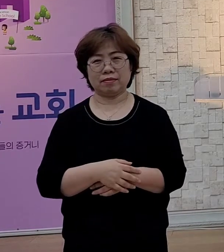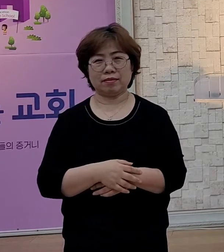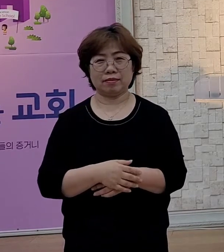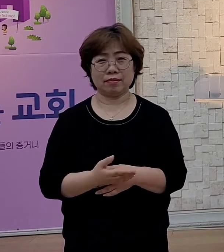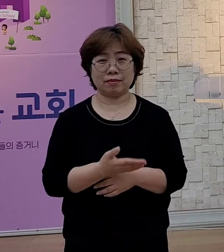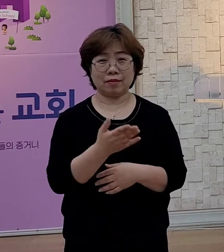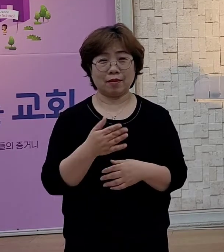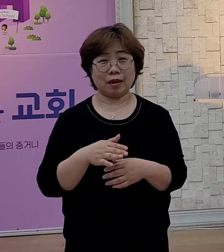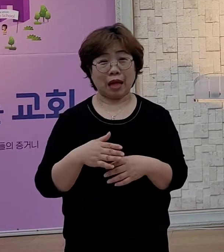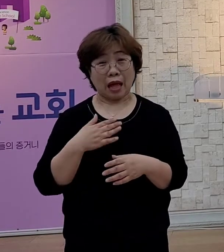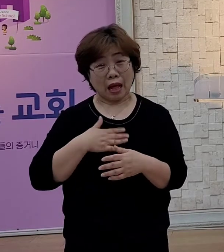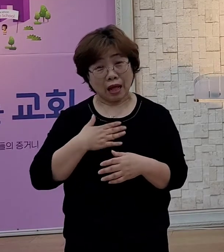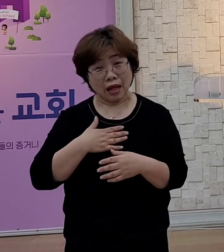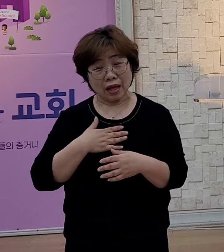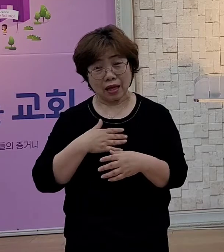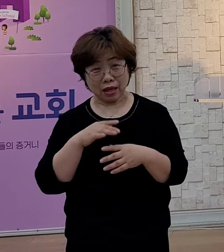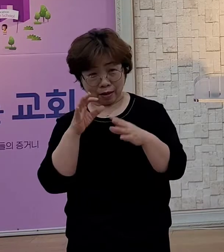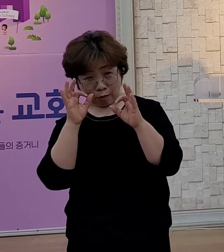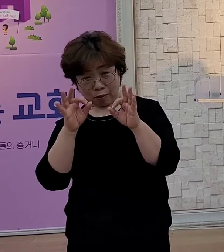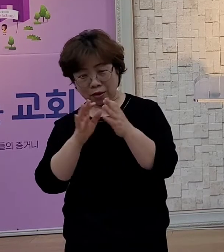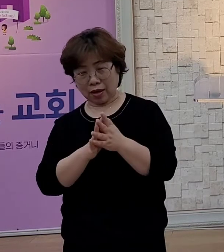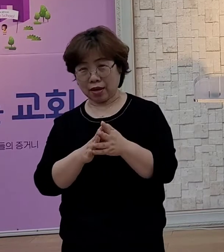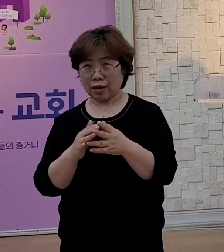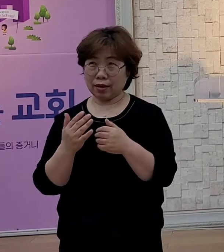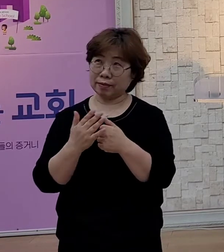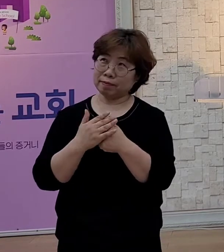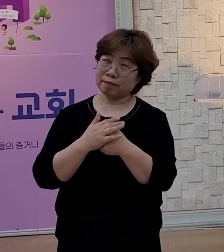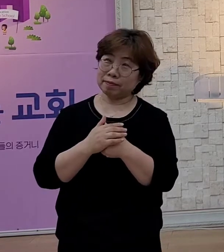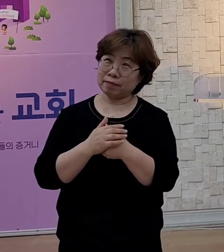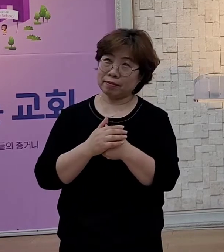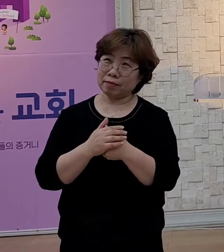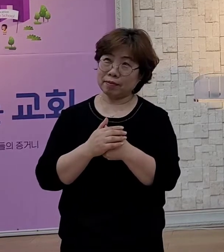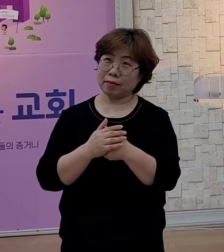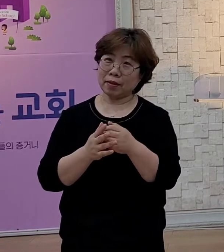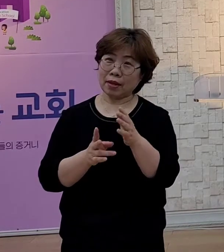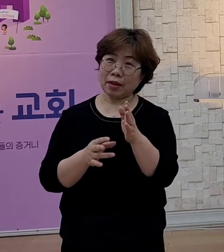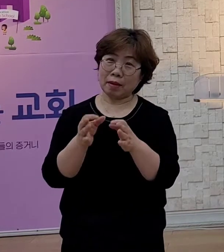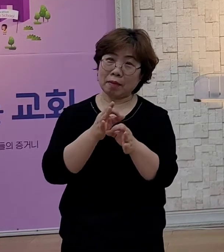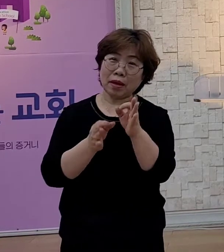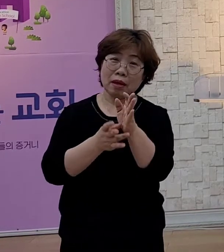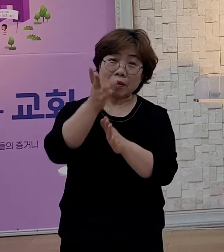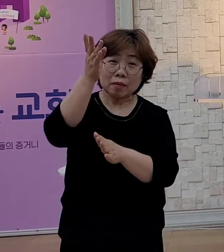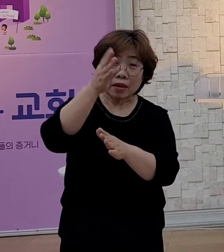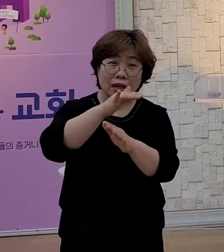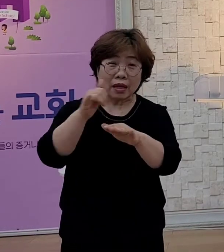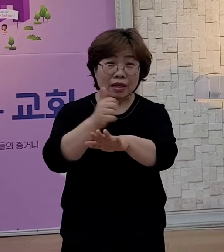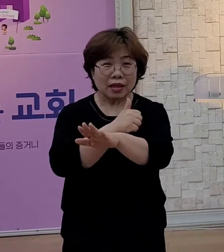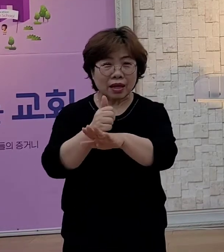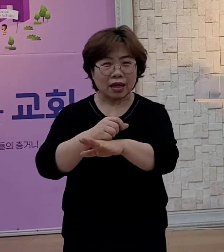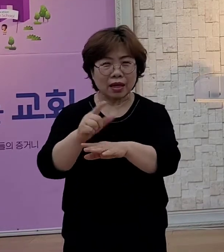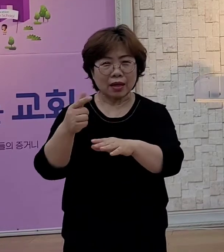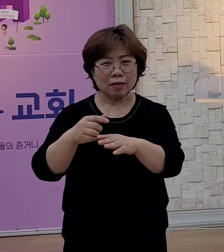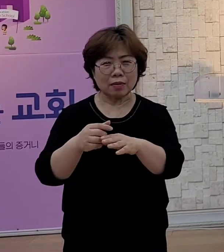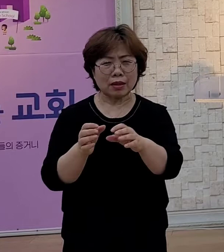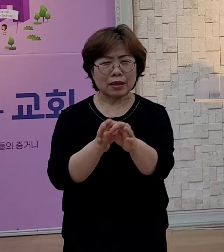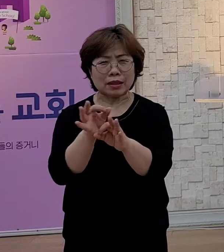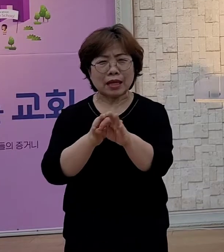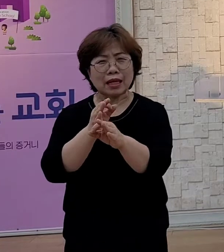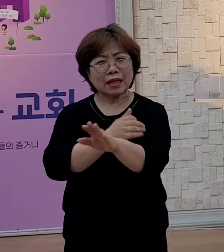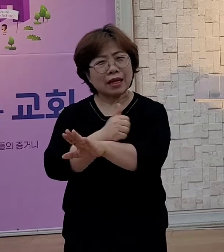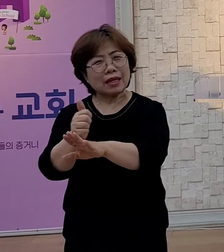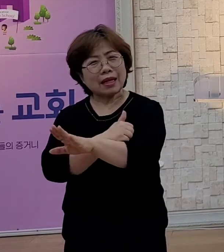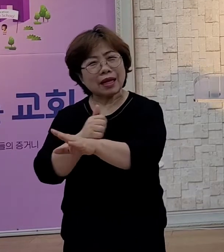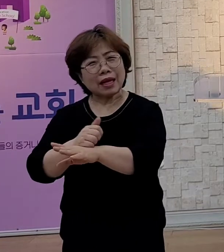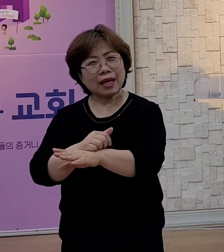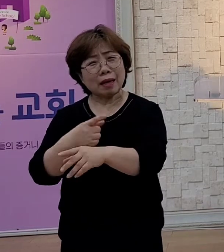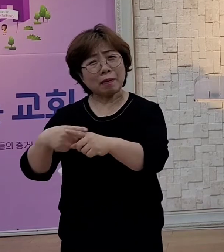치장하시는 분도 아시잖아요. 딱 사람 보면 이 사람은 백화점 다니는 사람이다. 이 사람은 아울렛 다니는 사람이다. 이